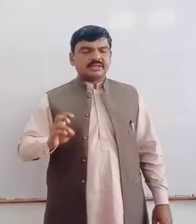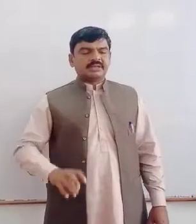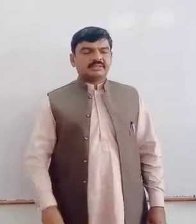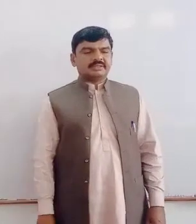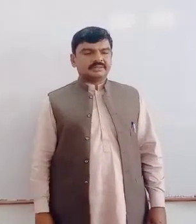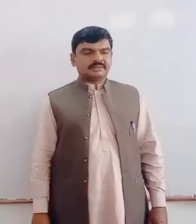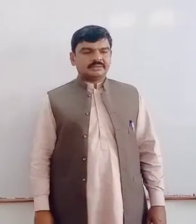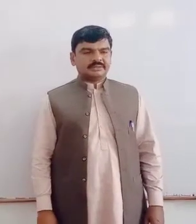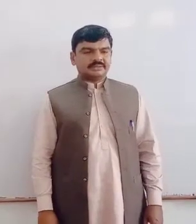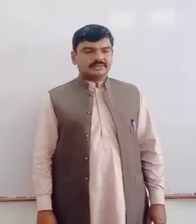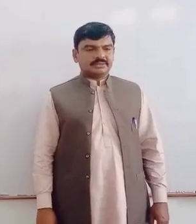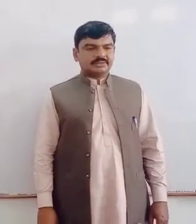रकत रुतबा